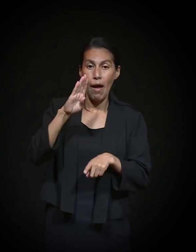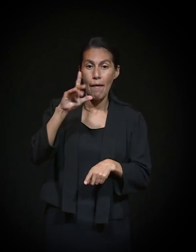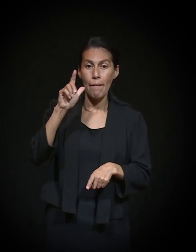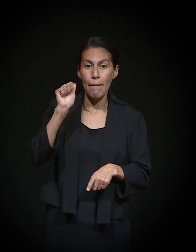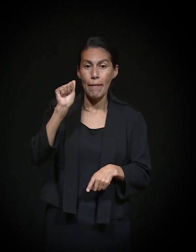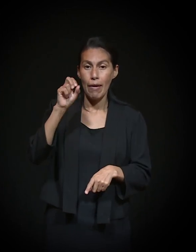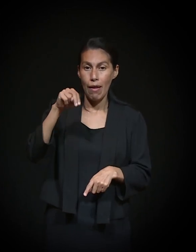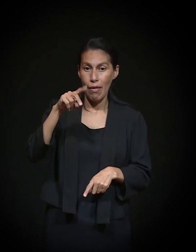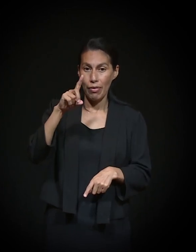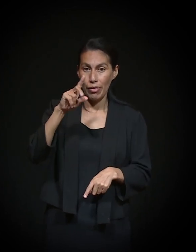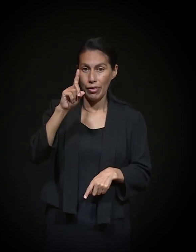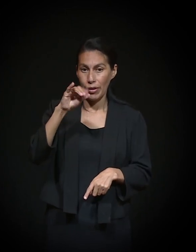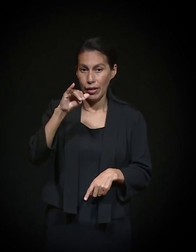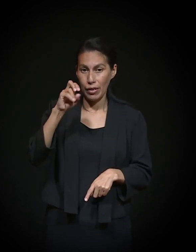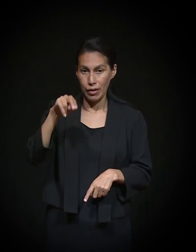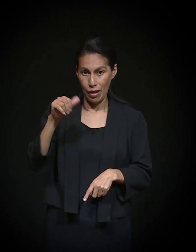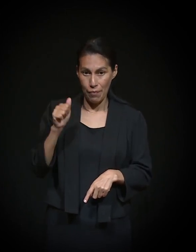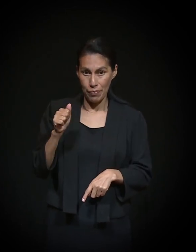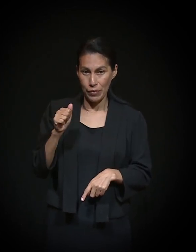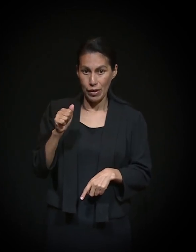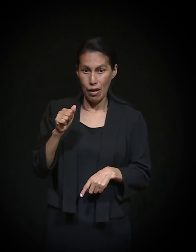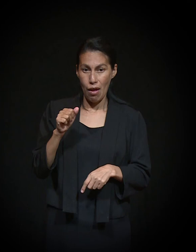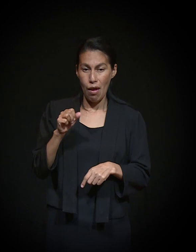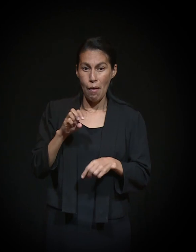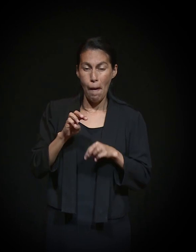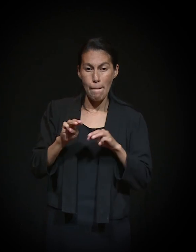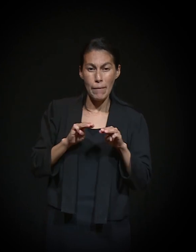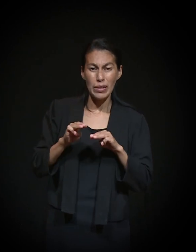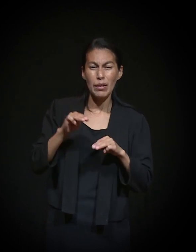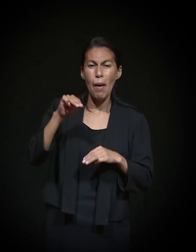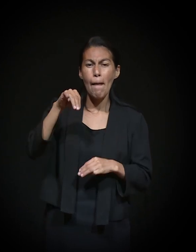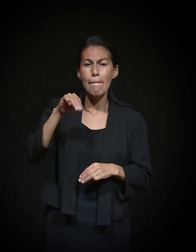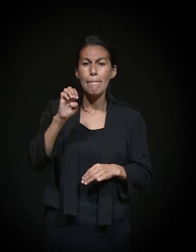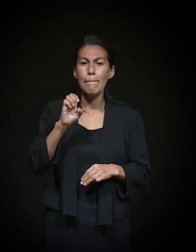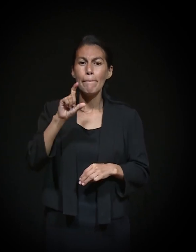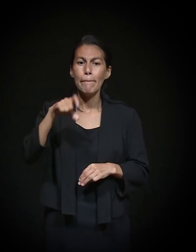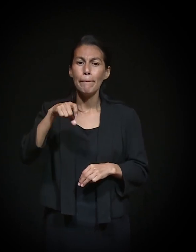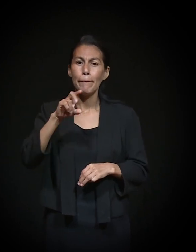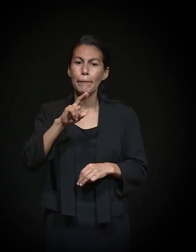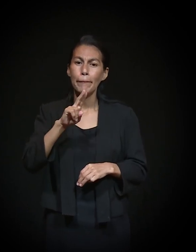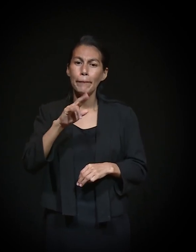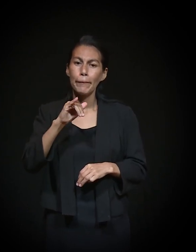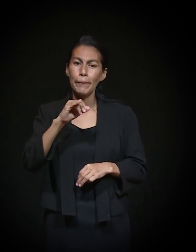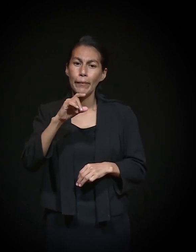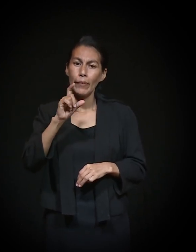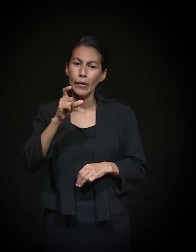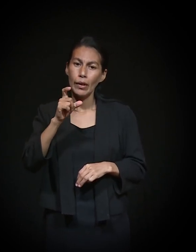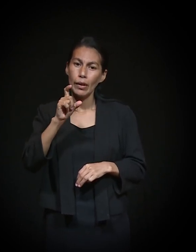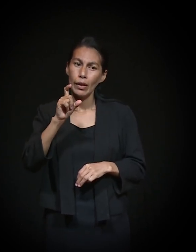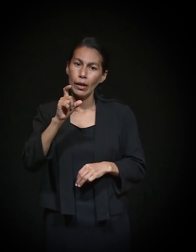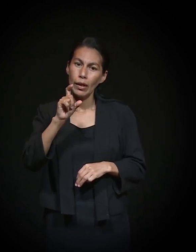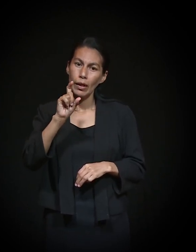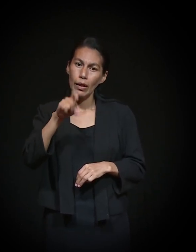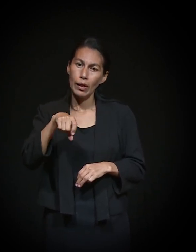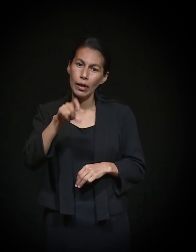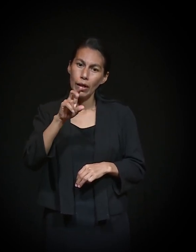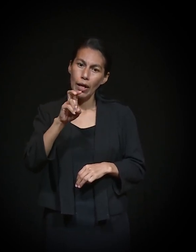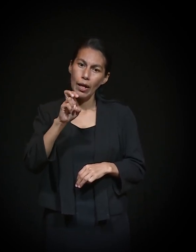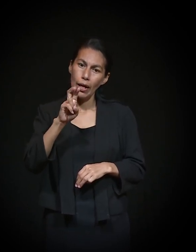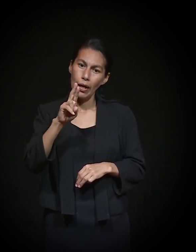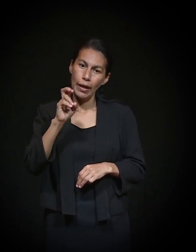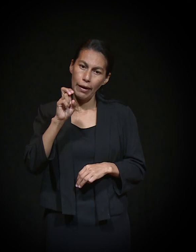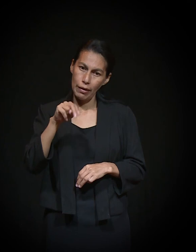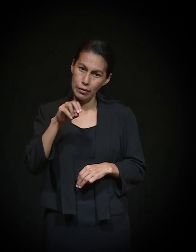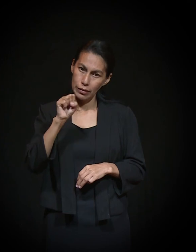misión mexicana, para que el Señor le permita recuperar la salud. Vamos a estar orando por Blandina. Que